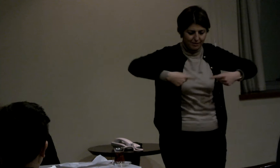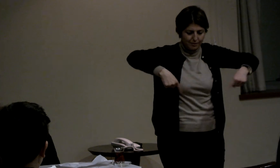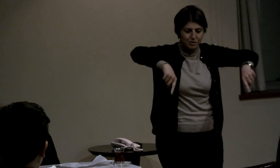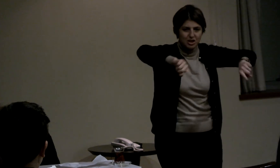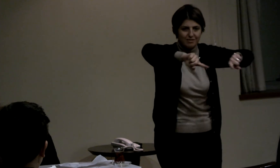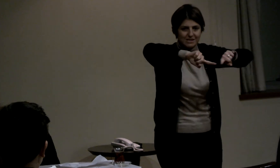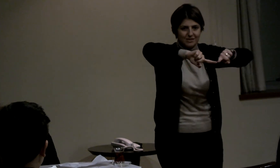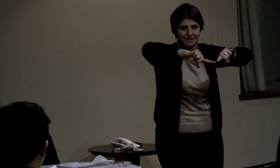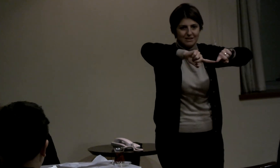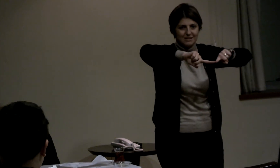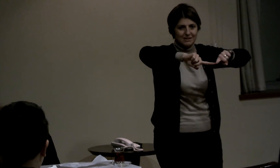bir çevresi var.